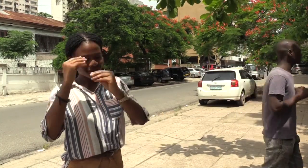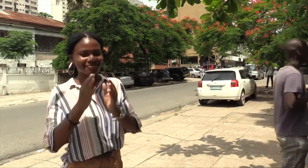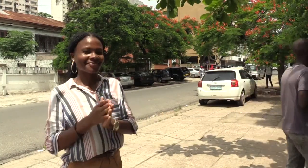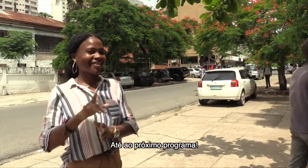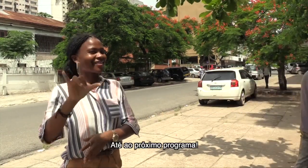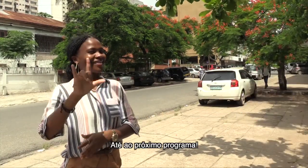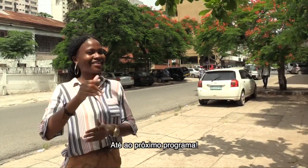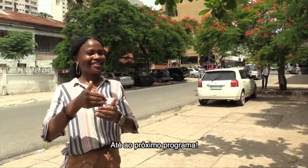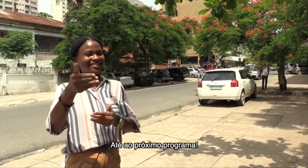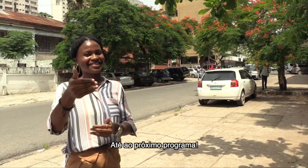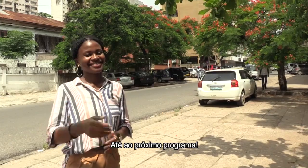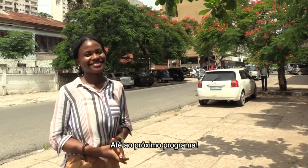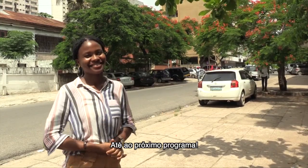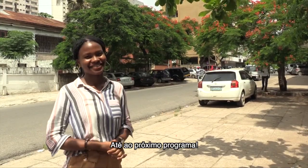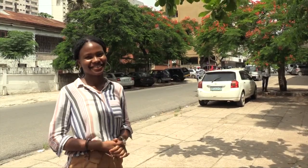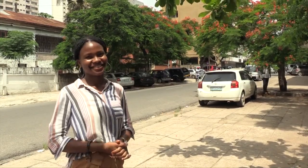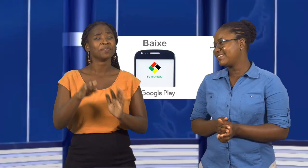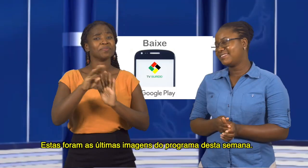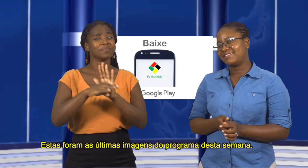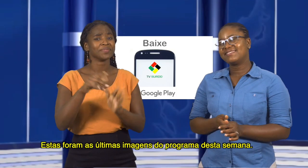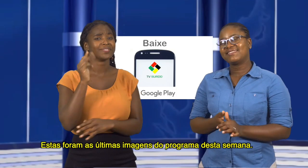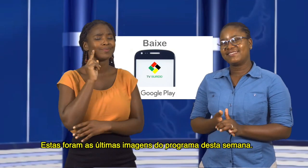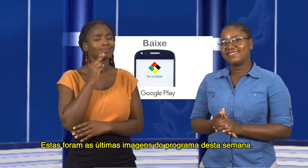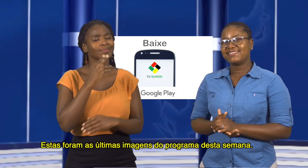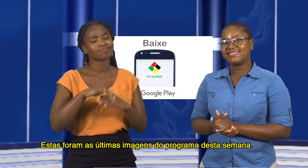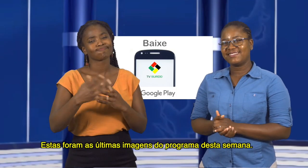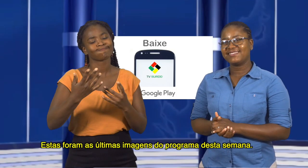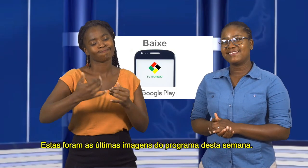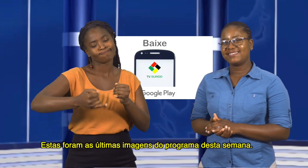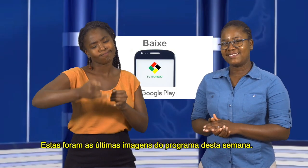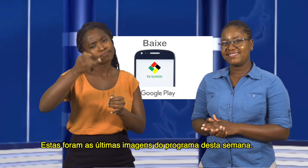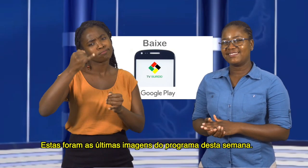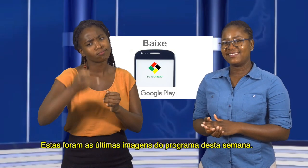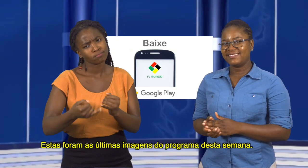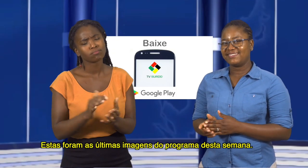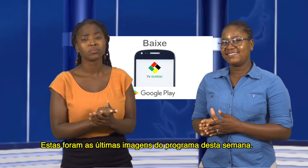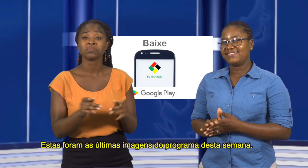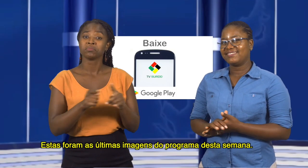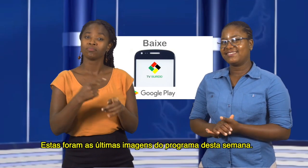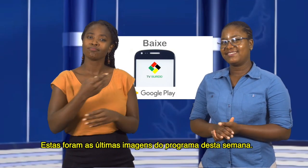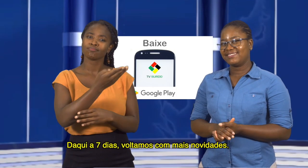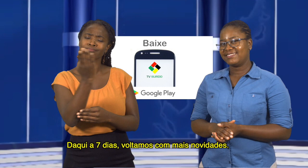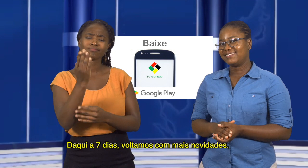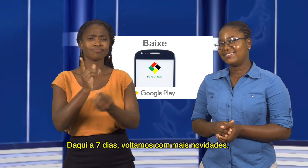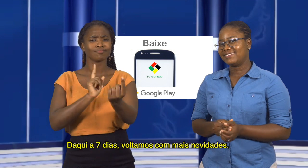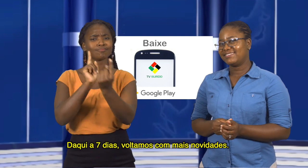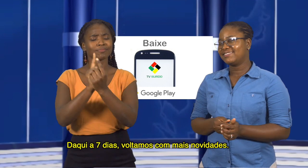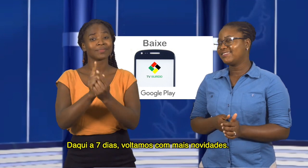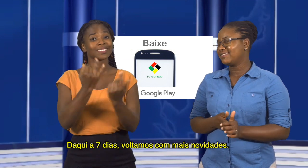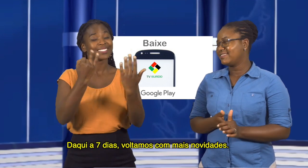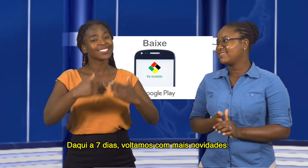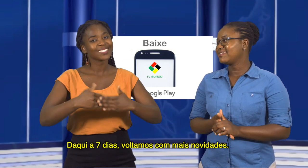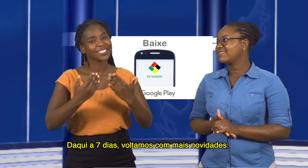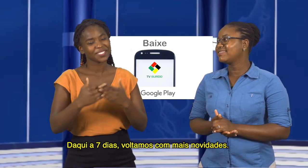casa. Até ao próximo programa. Estas foram as últimas imagens do programa desta semana. Daqui a